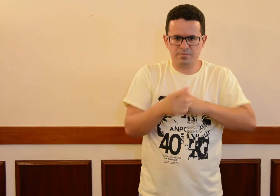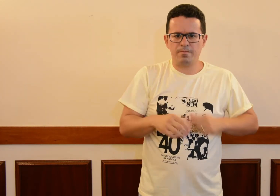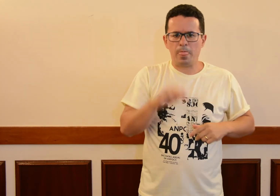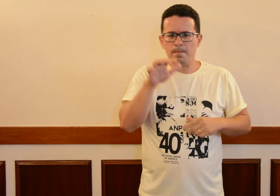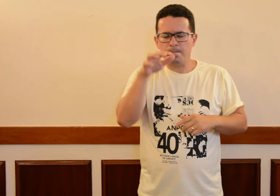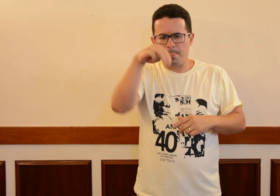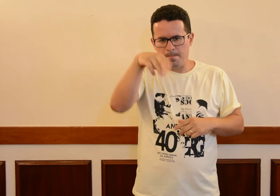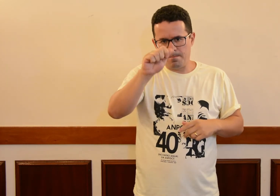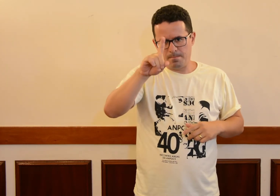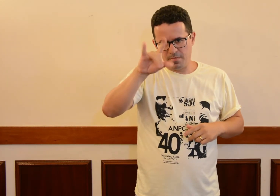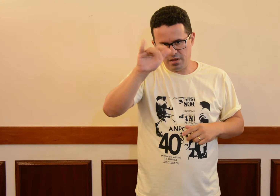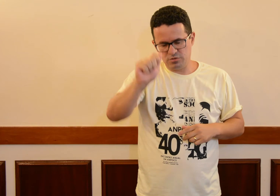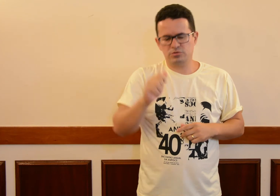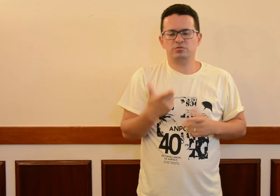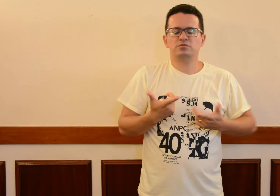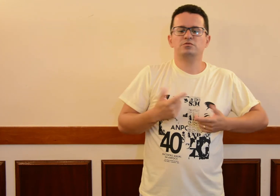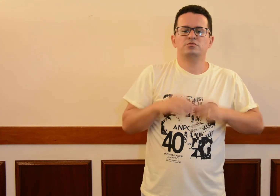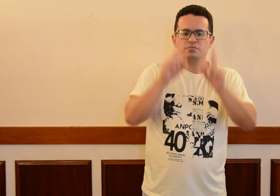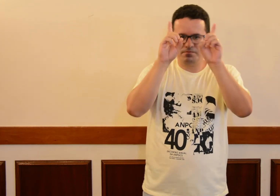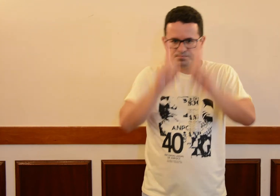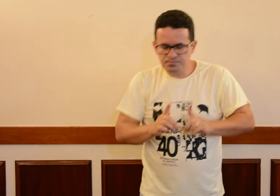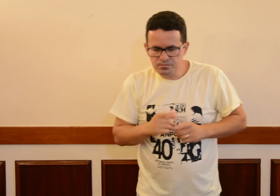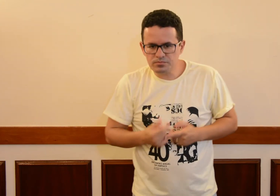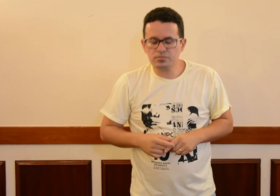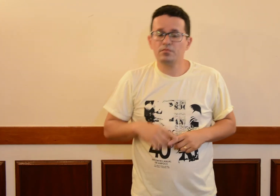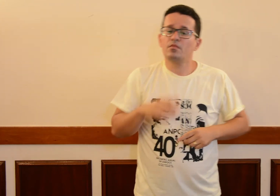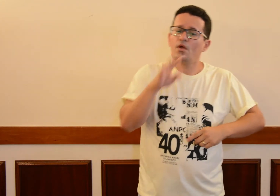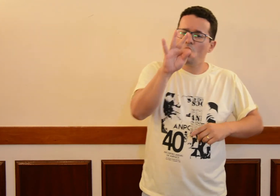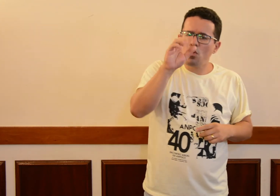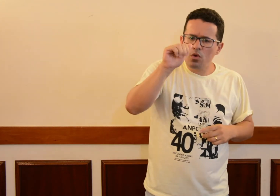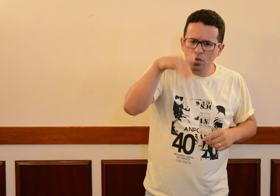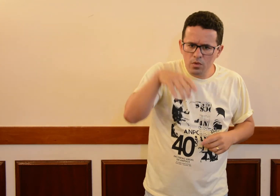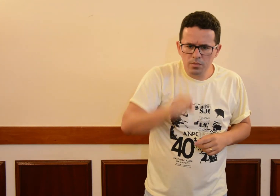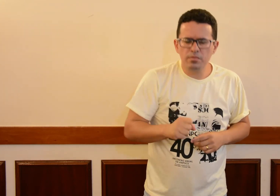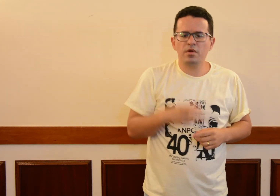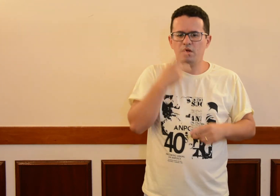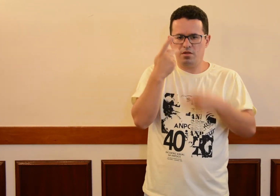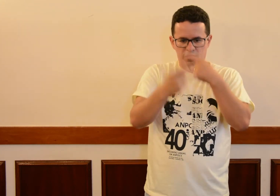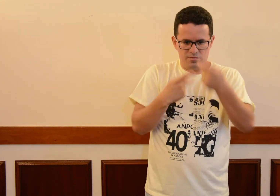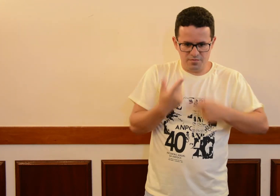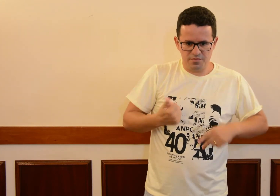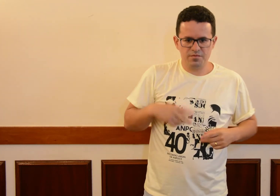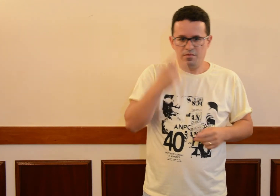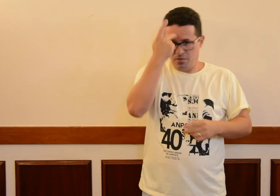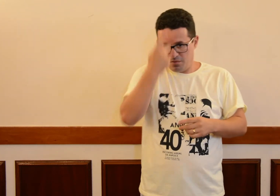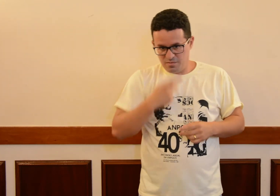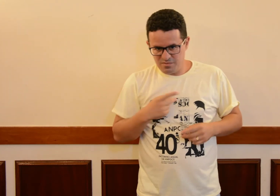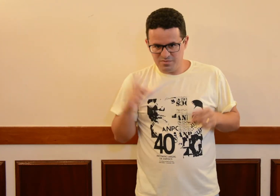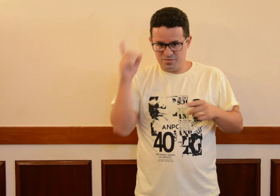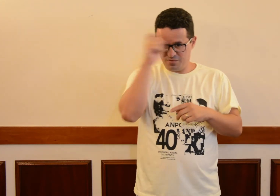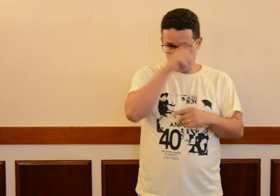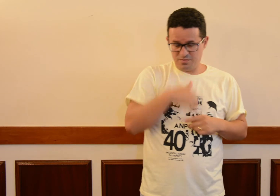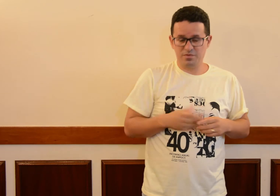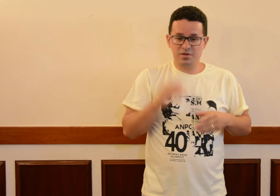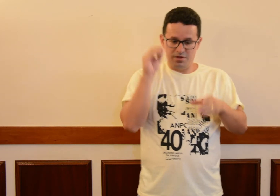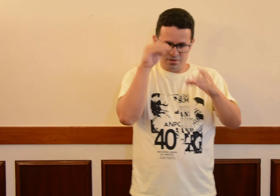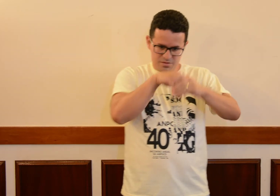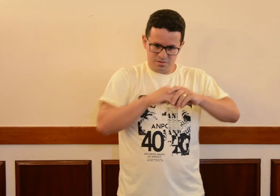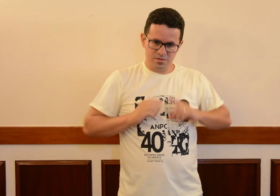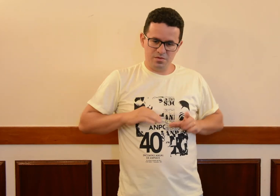funcionalidade. Se Tomás merecia atribuir sua dificuldade ao fato biológico de ter defecado quando estava no ventre de sua mãe, essa interpretação